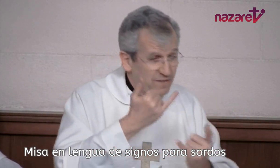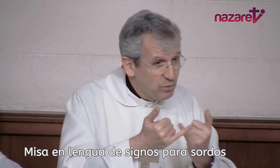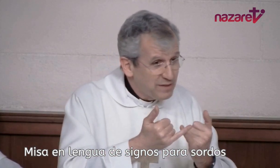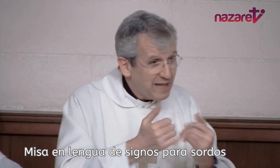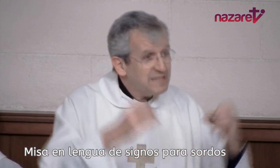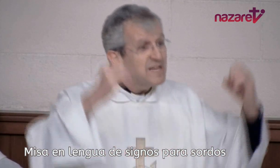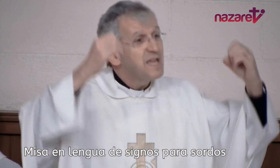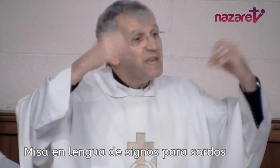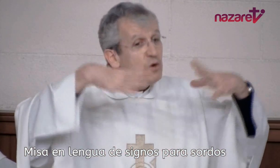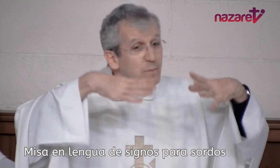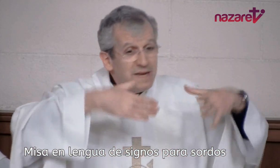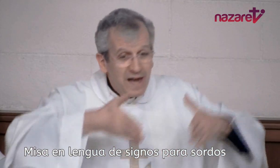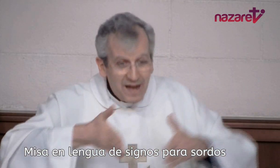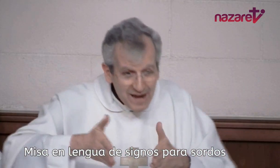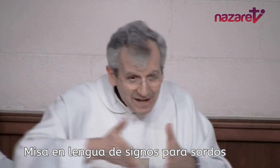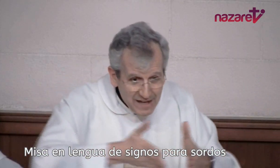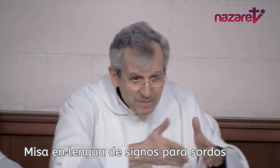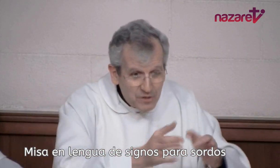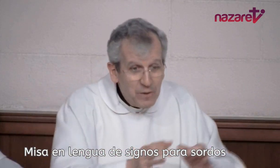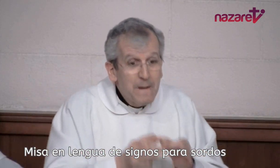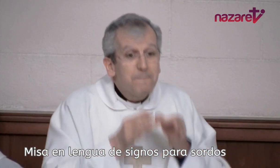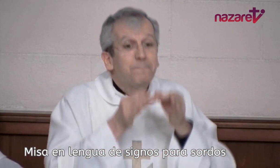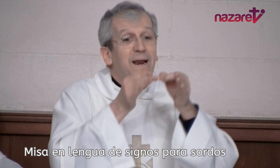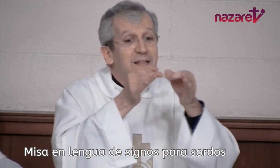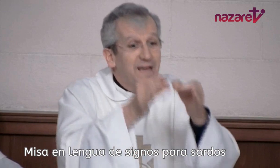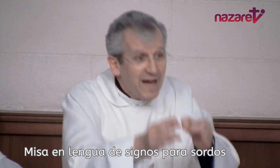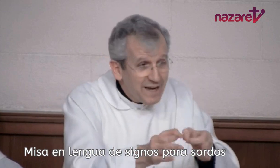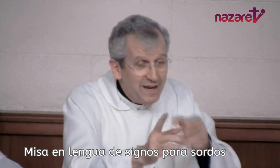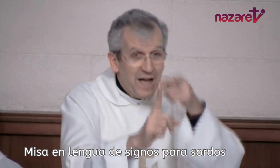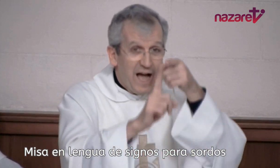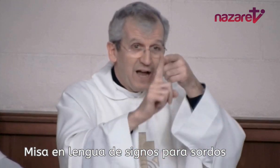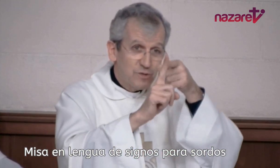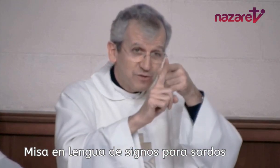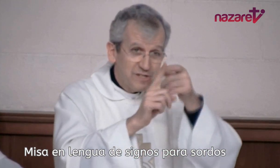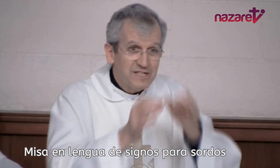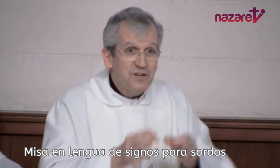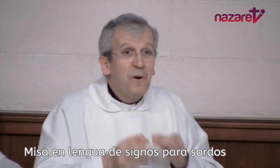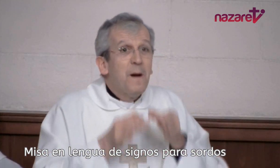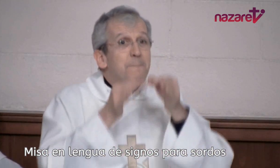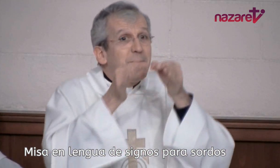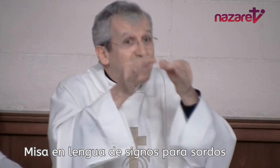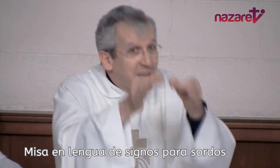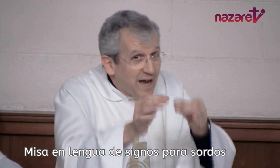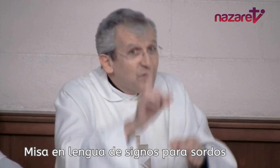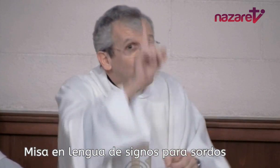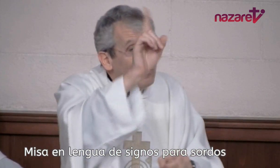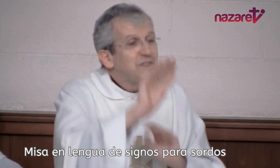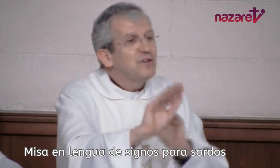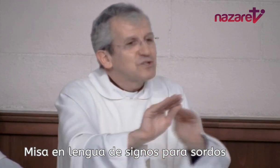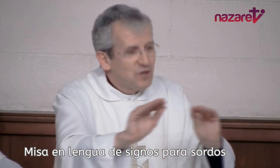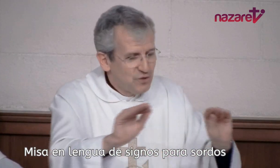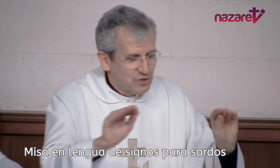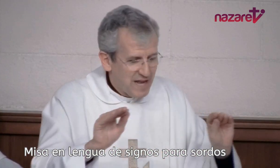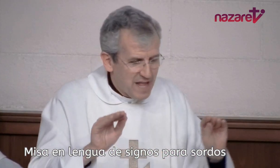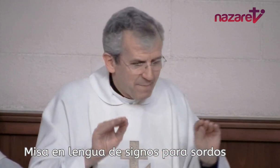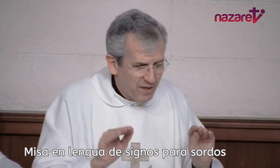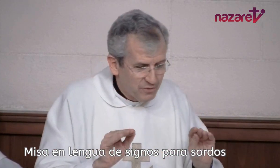dificultades, ilumina el camino para llegar a nuestro destino, para llegar donde Dios nos ha llamado.